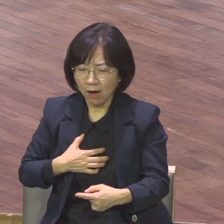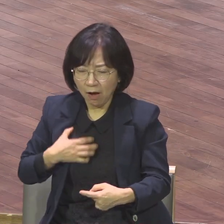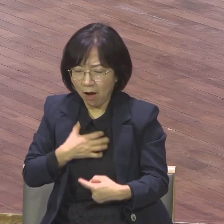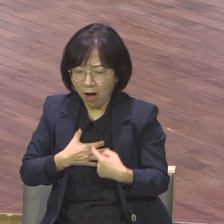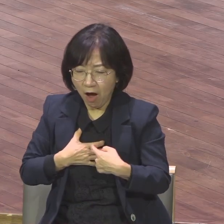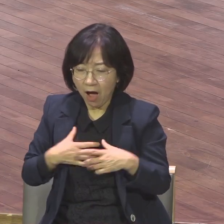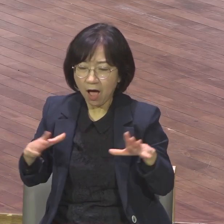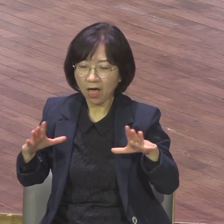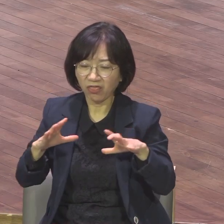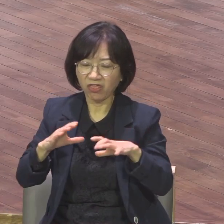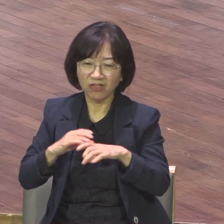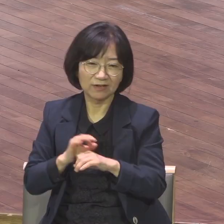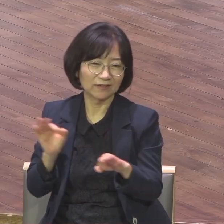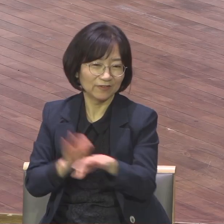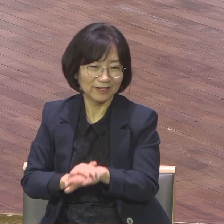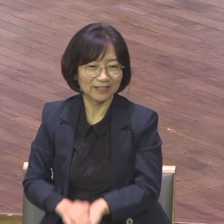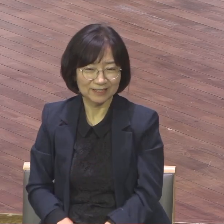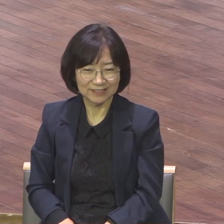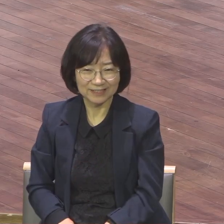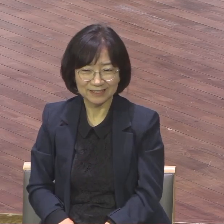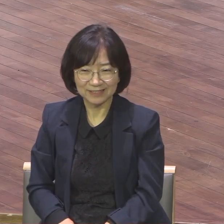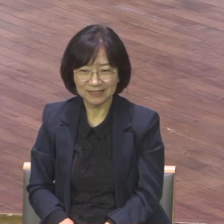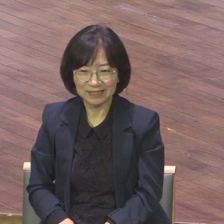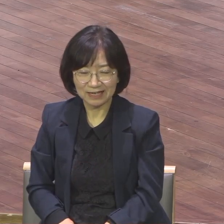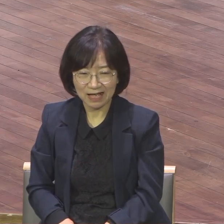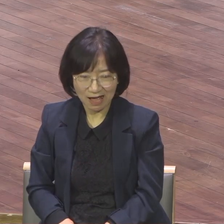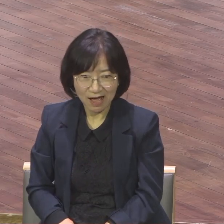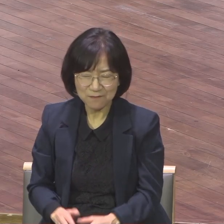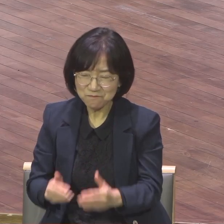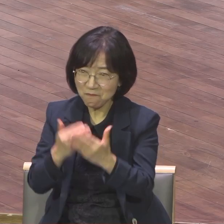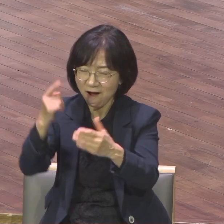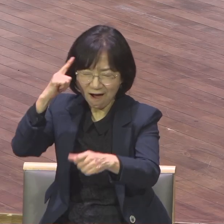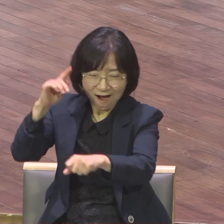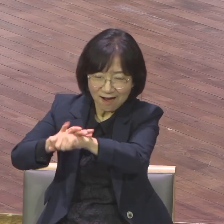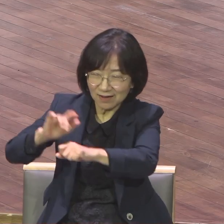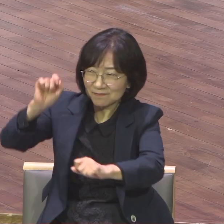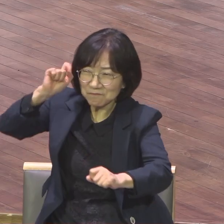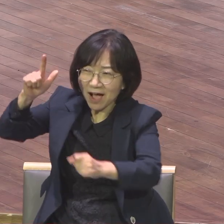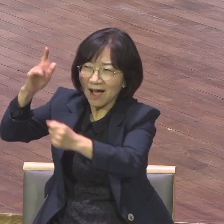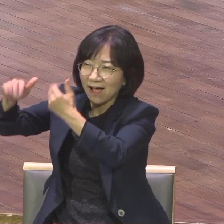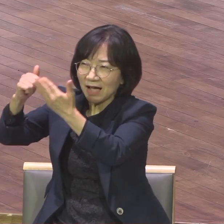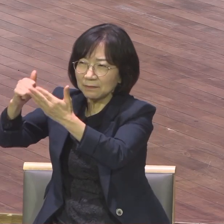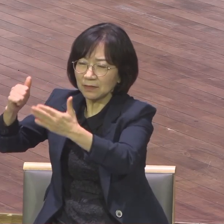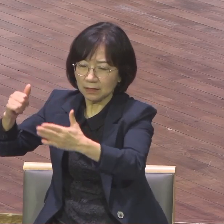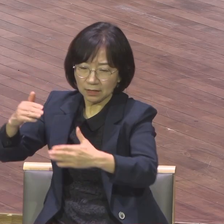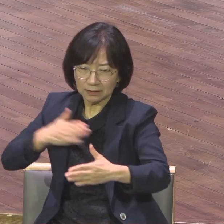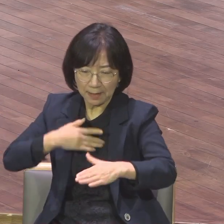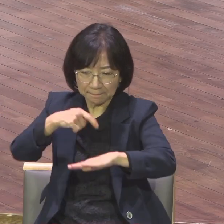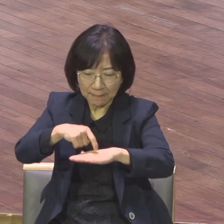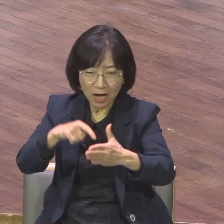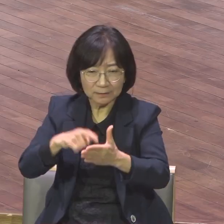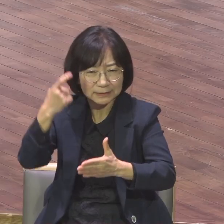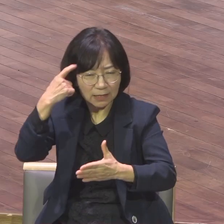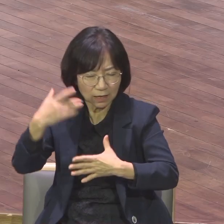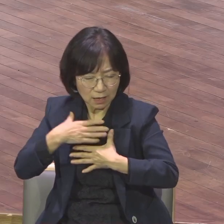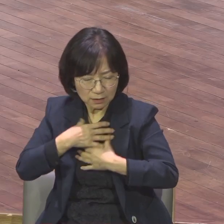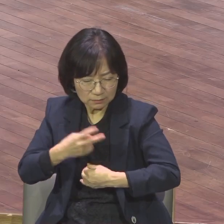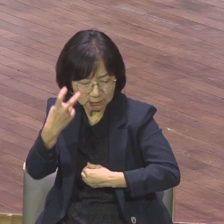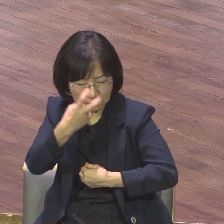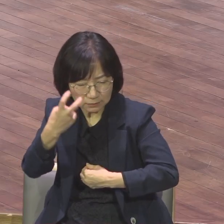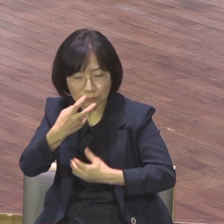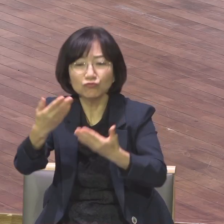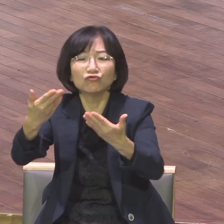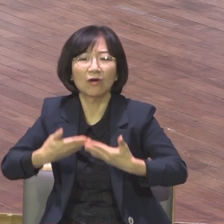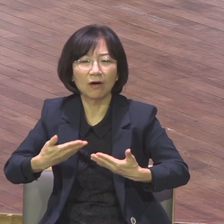모든 불안이 싹 사라져. 모든 지각이 뛰어난 하나님의 평강이 네 마음과 생각을 지키시리라.